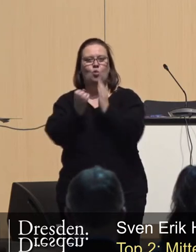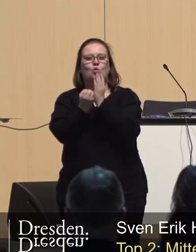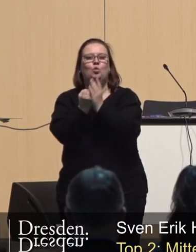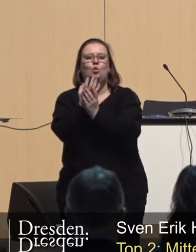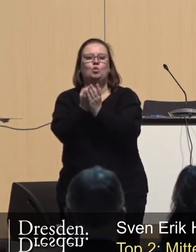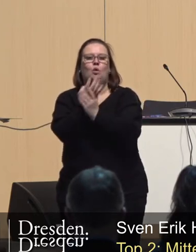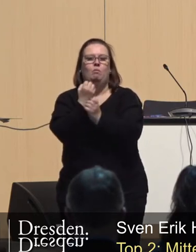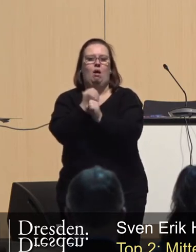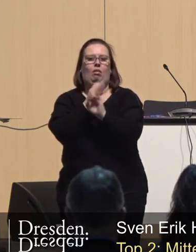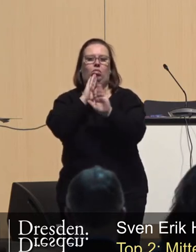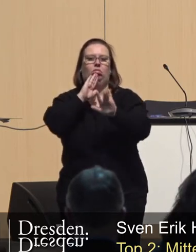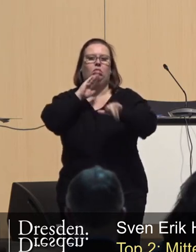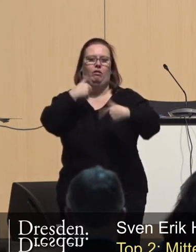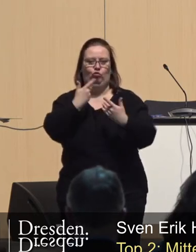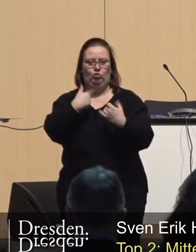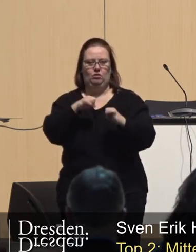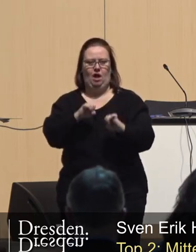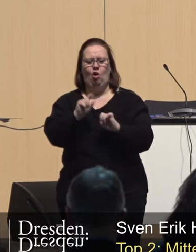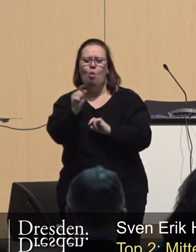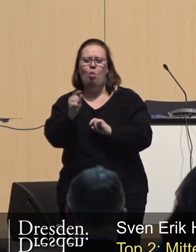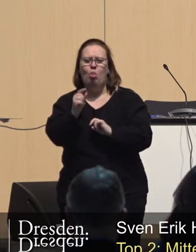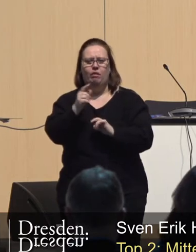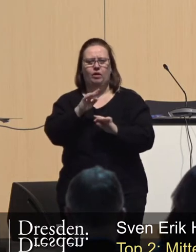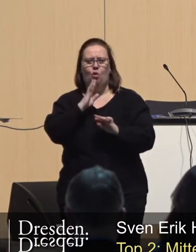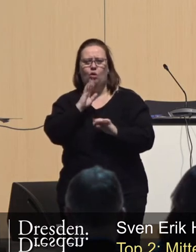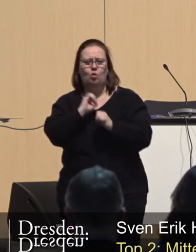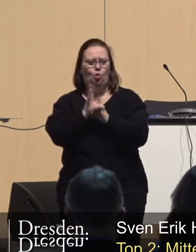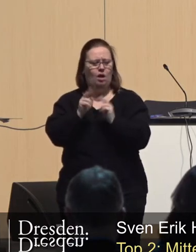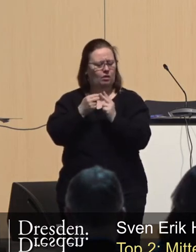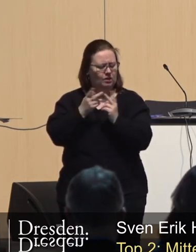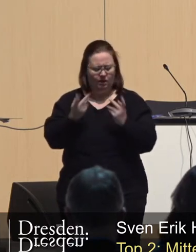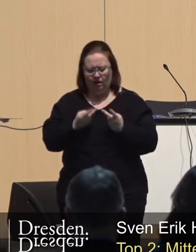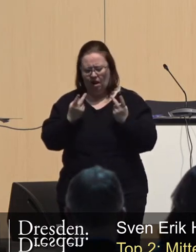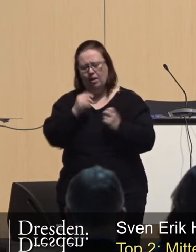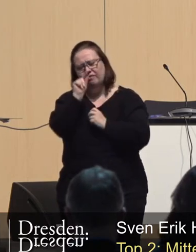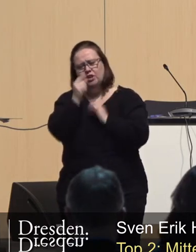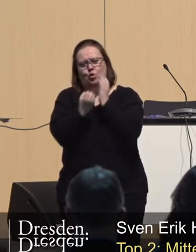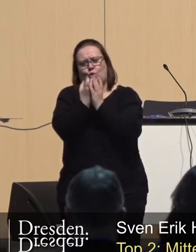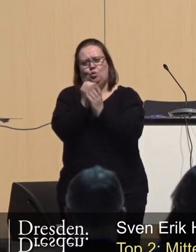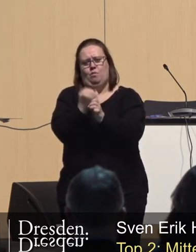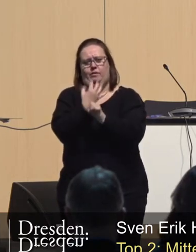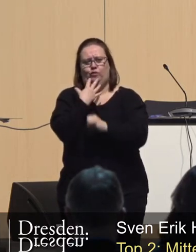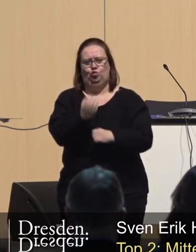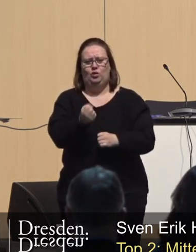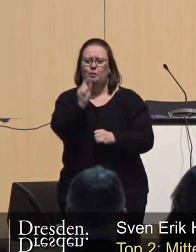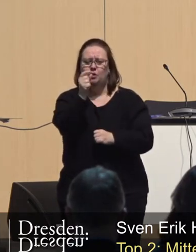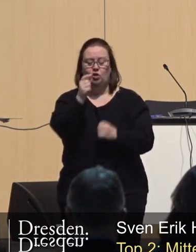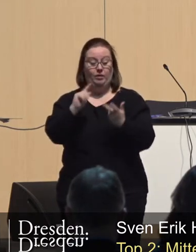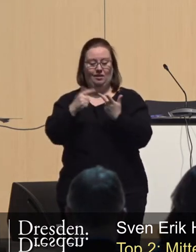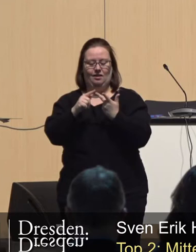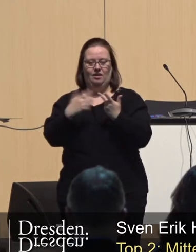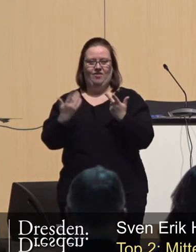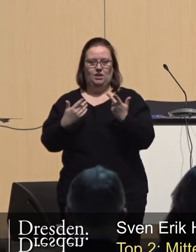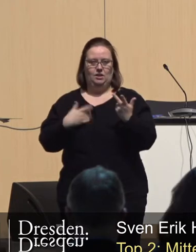machen dürfen oder machen können, wenn auch auf kleinem Niveau und wenn auch Corona-gerecht. Auch dahinter habe ich gestanden. Aber das dritte war